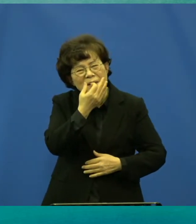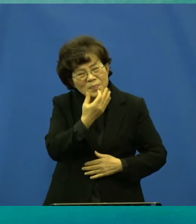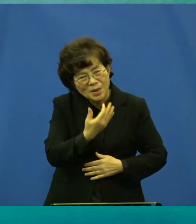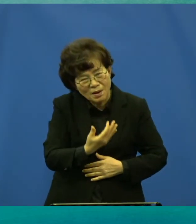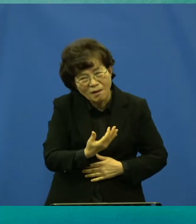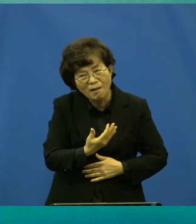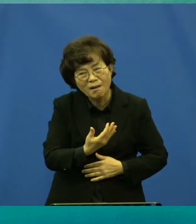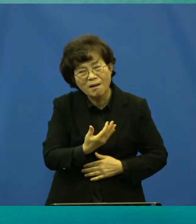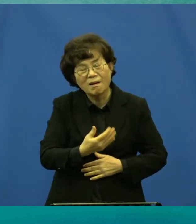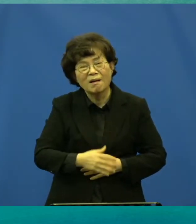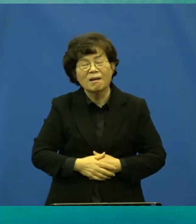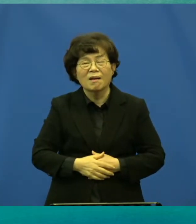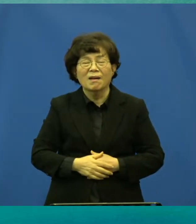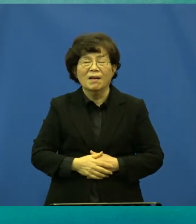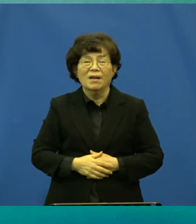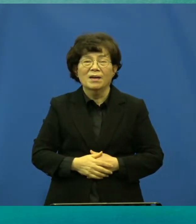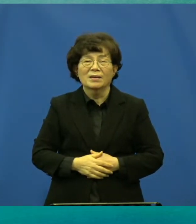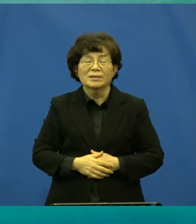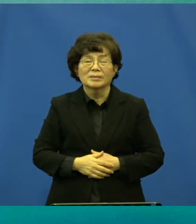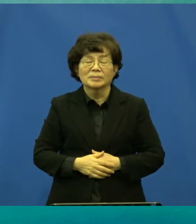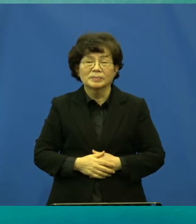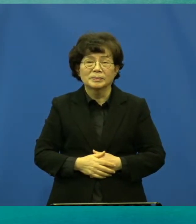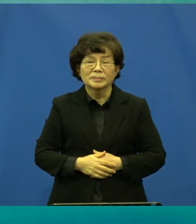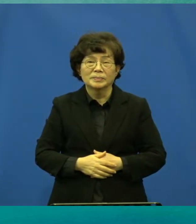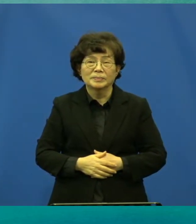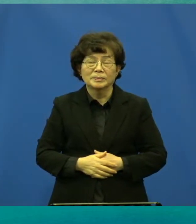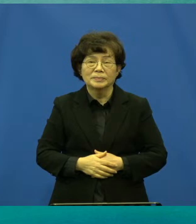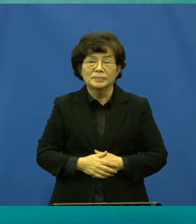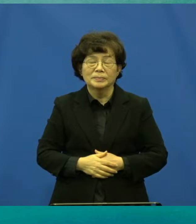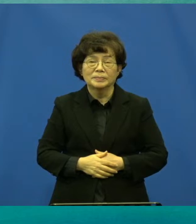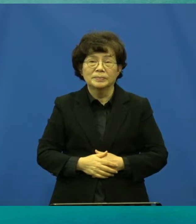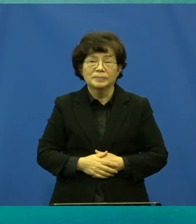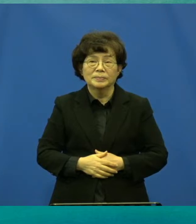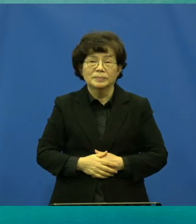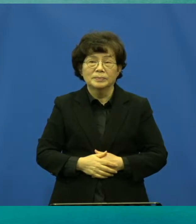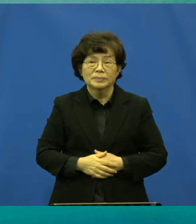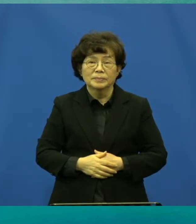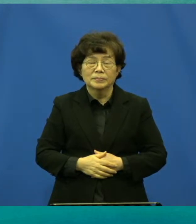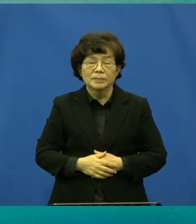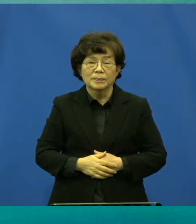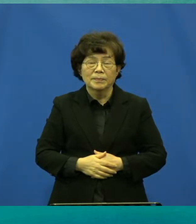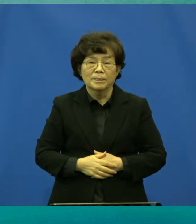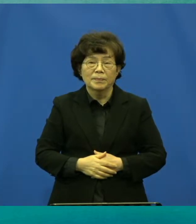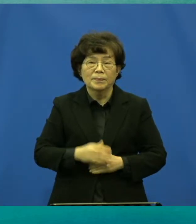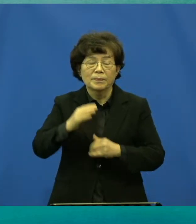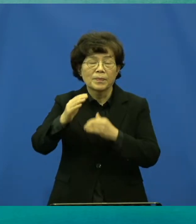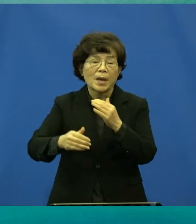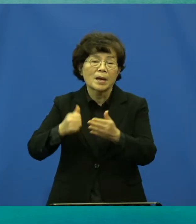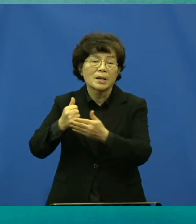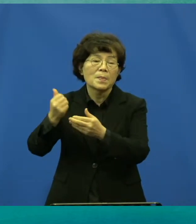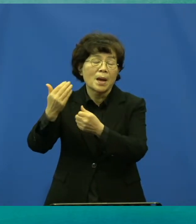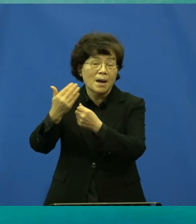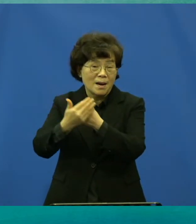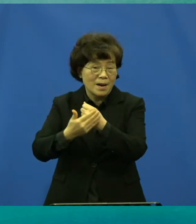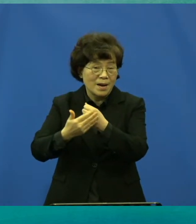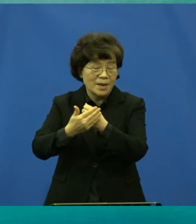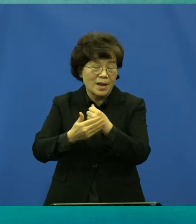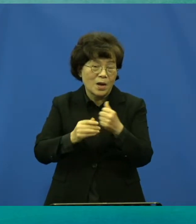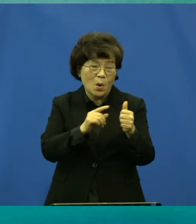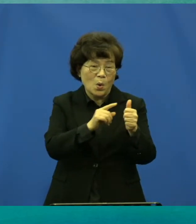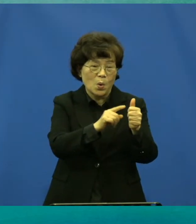그럼에도 하나님의 은혜는